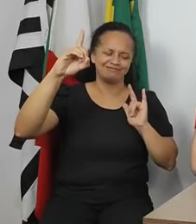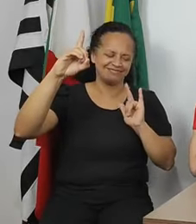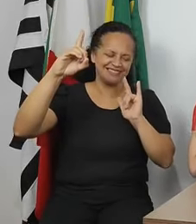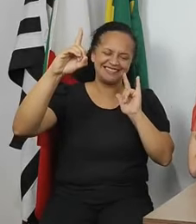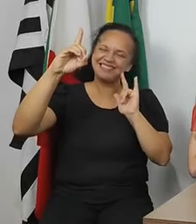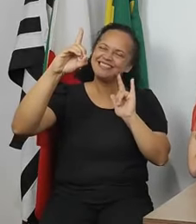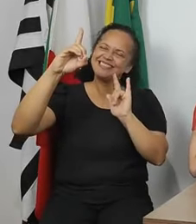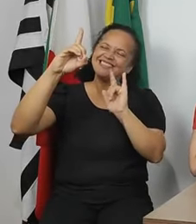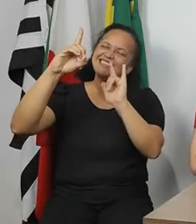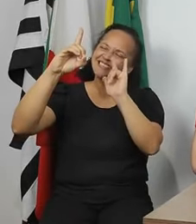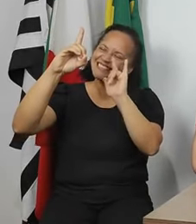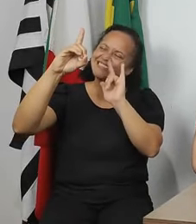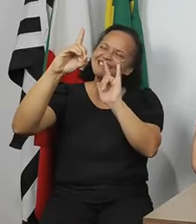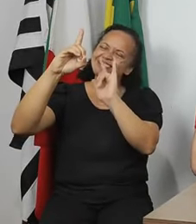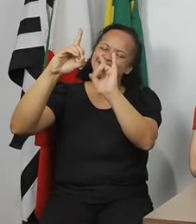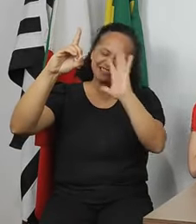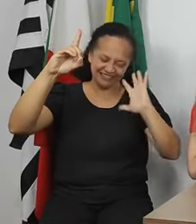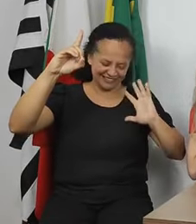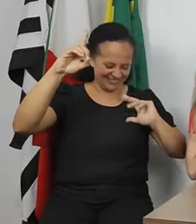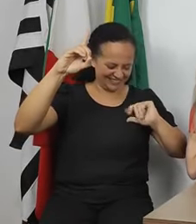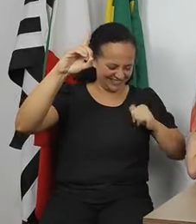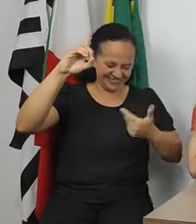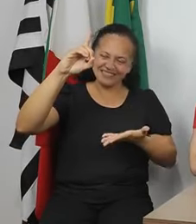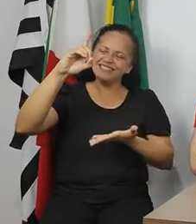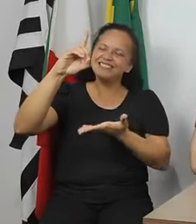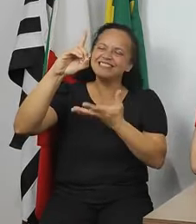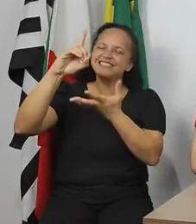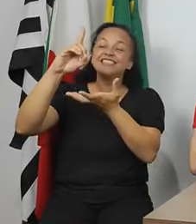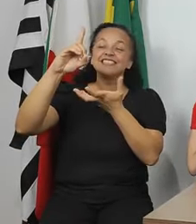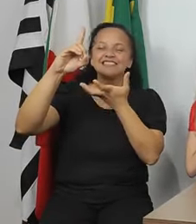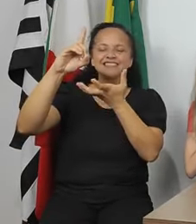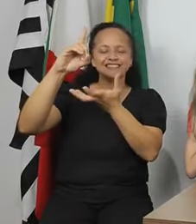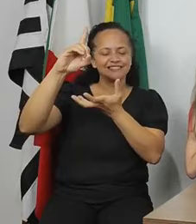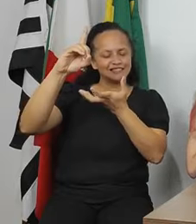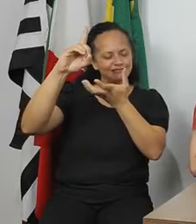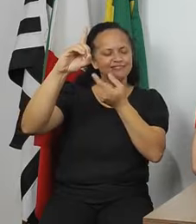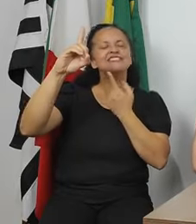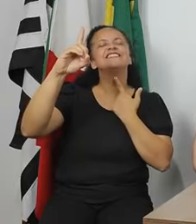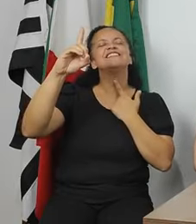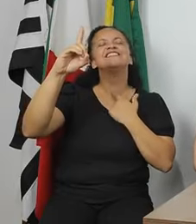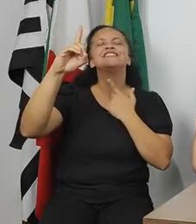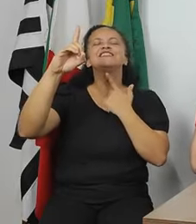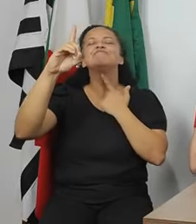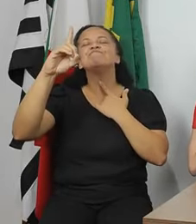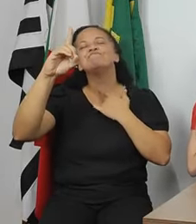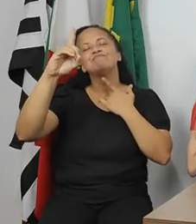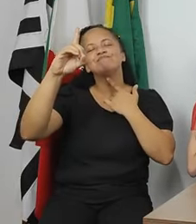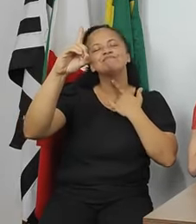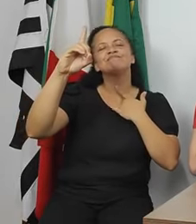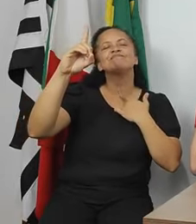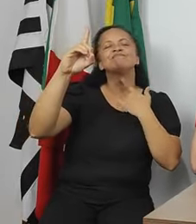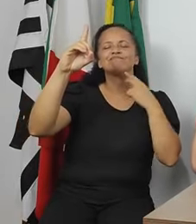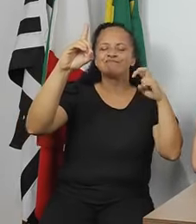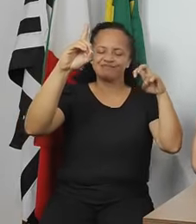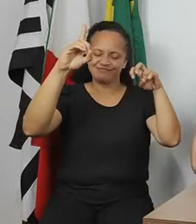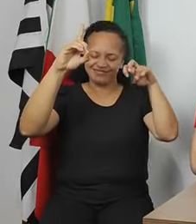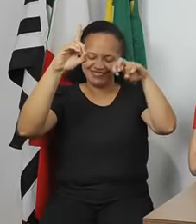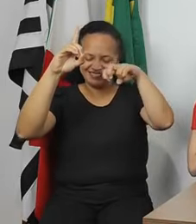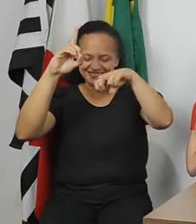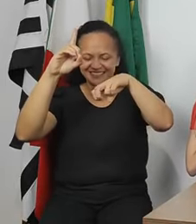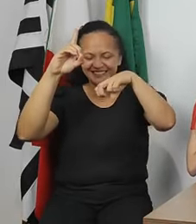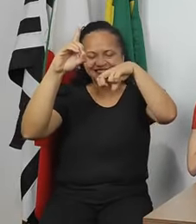amo, como eu te quero. Sim, eu me